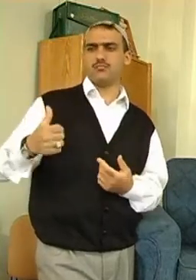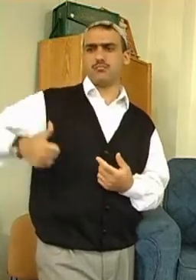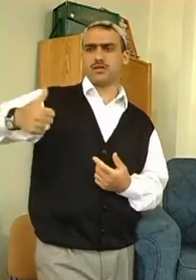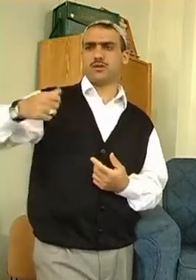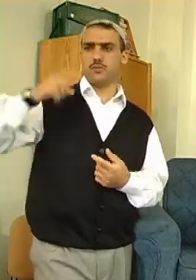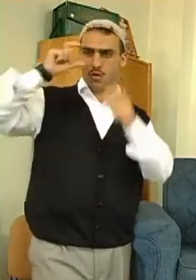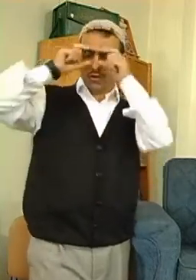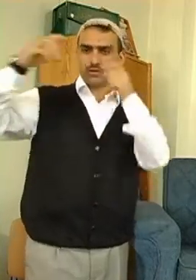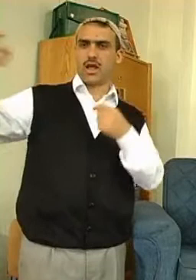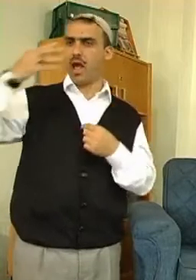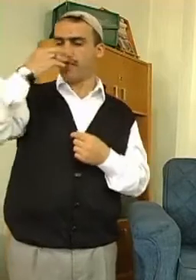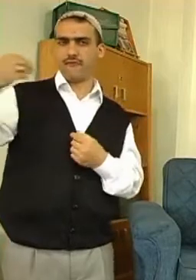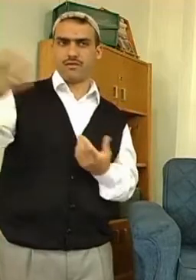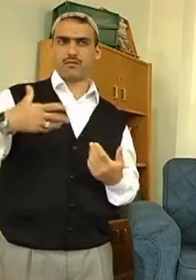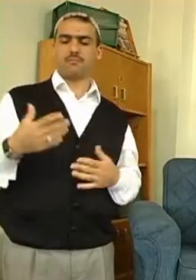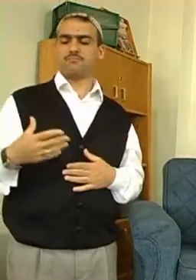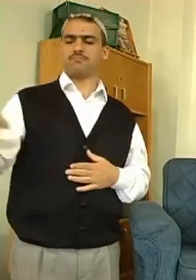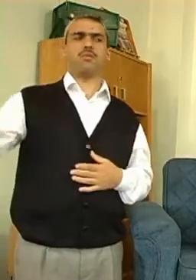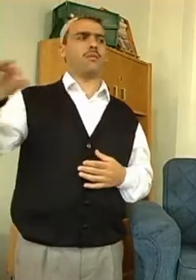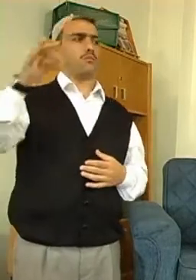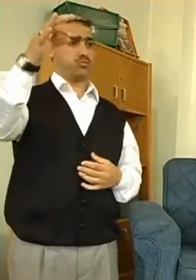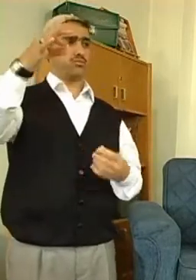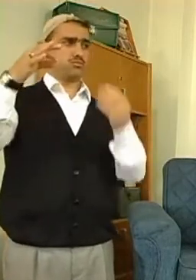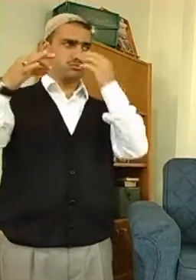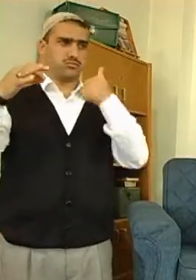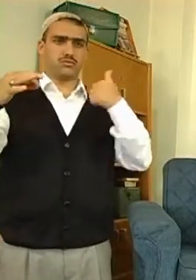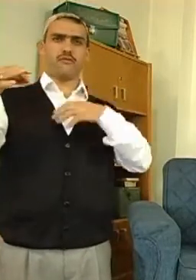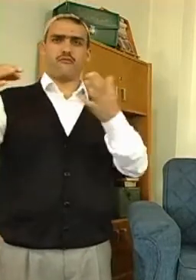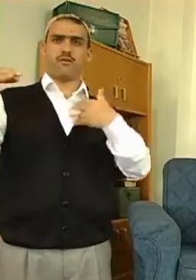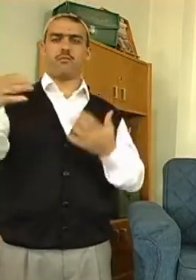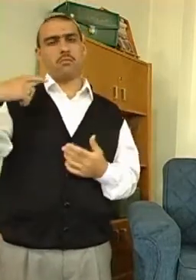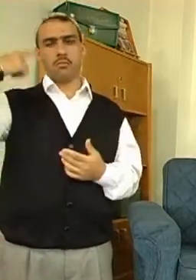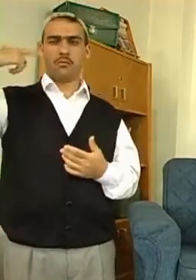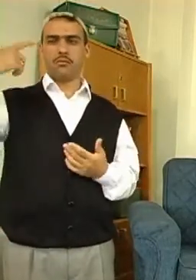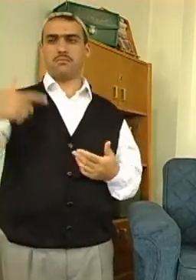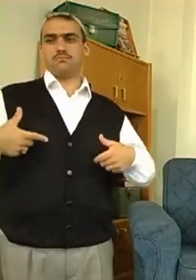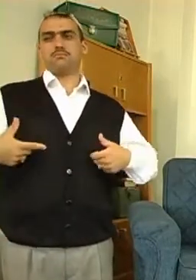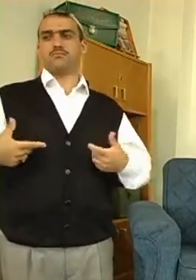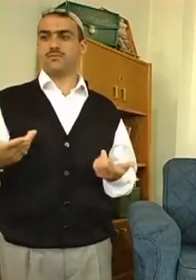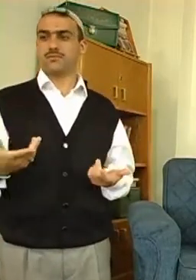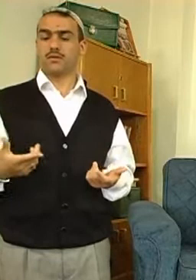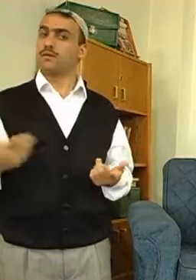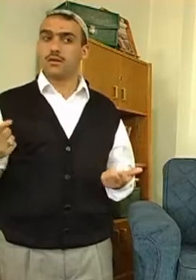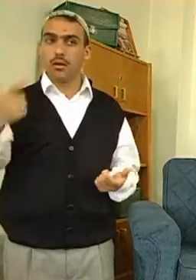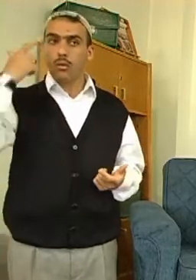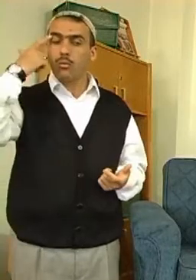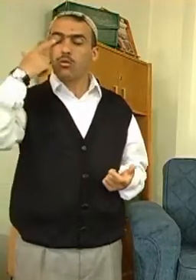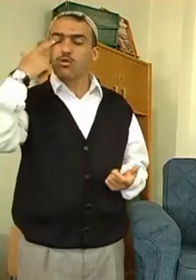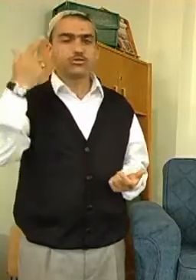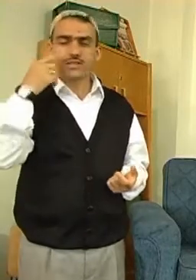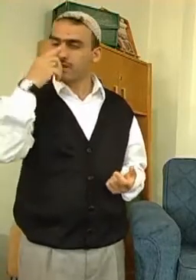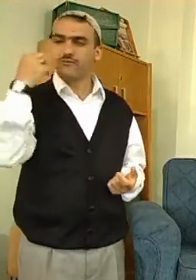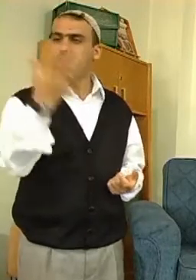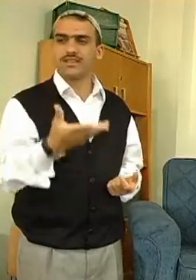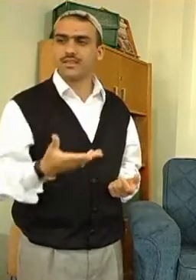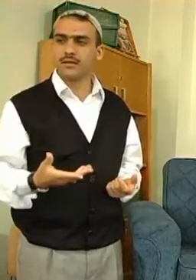açmış. Şu elim var ya, say böyle git. Şu ciğerim var ya, şu böbreğim var ya, şu pankreasım var ya. Geç ondan